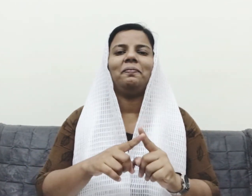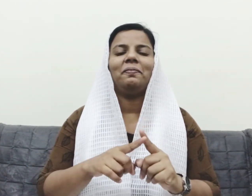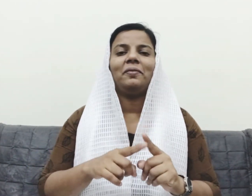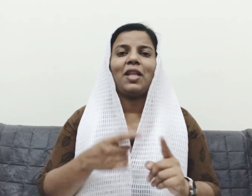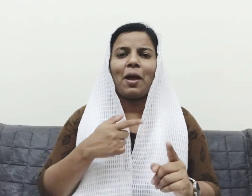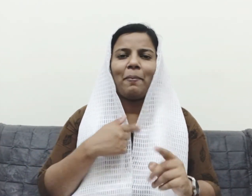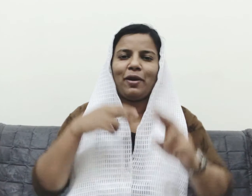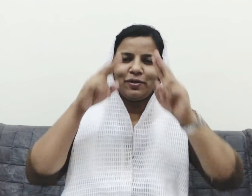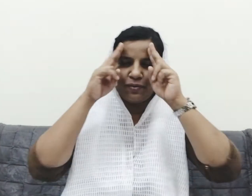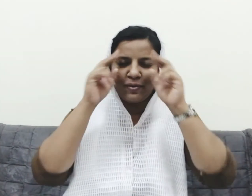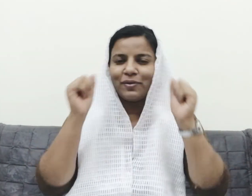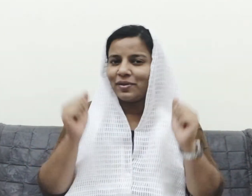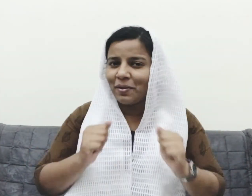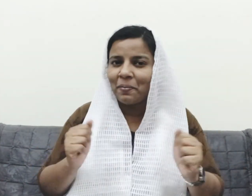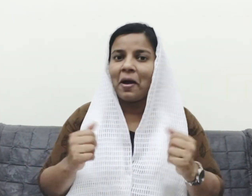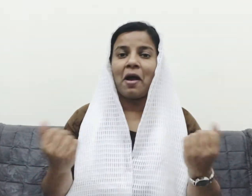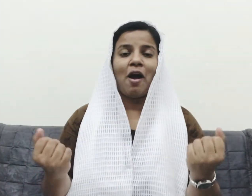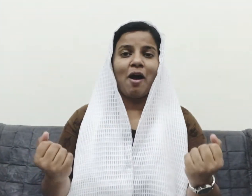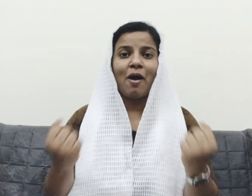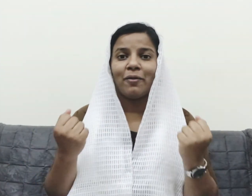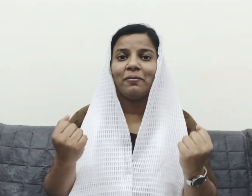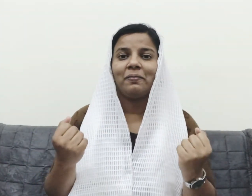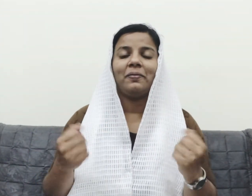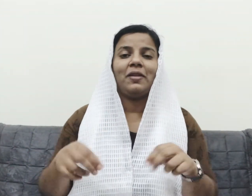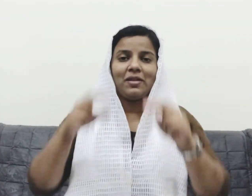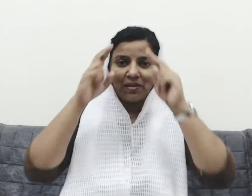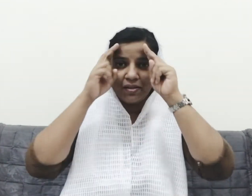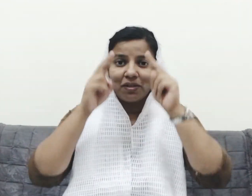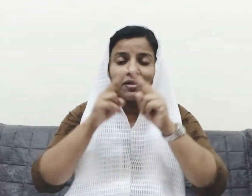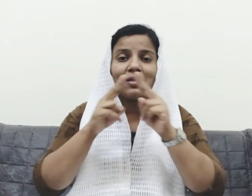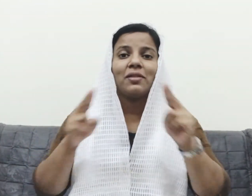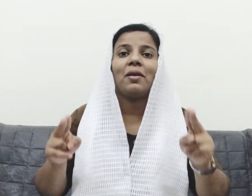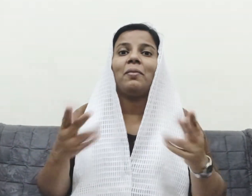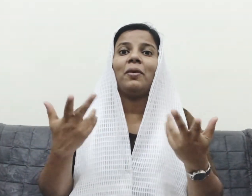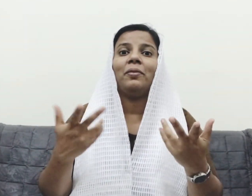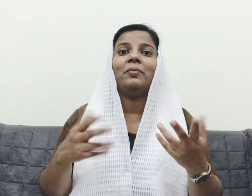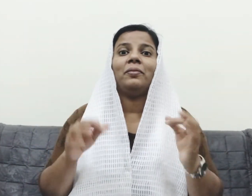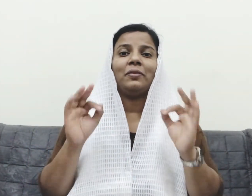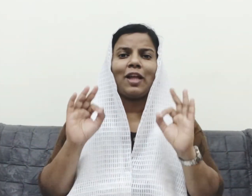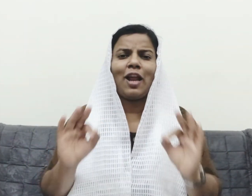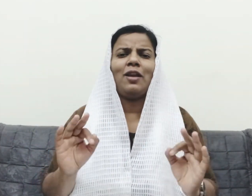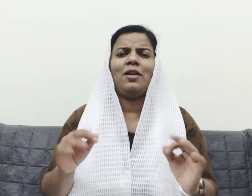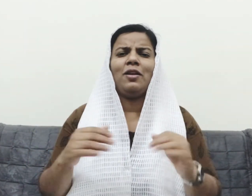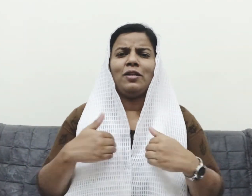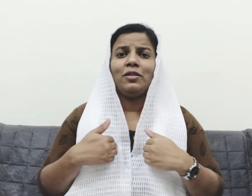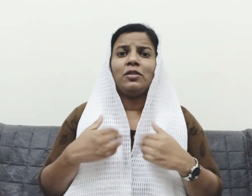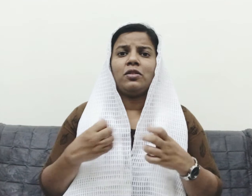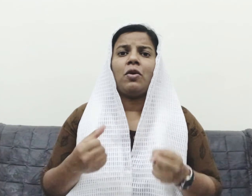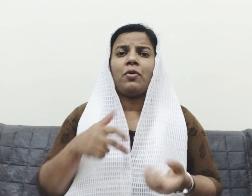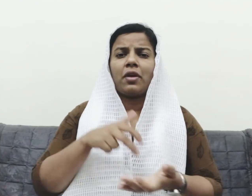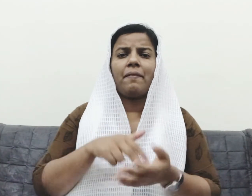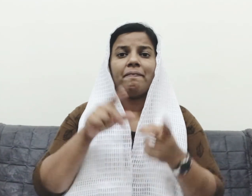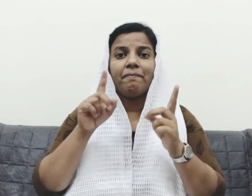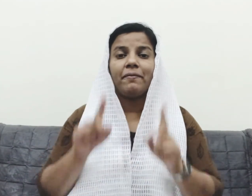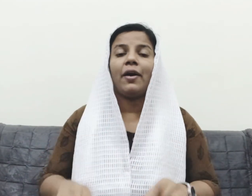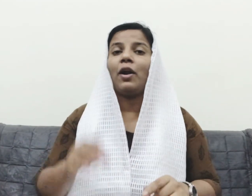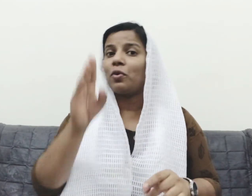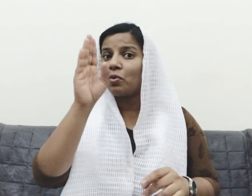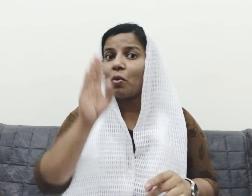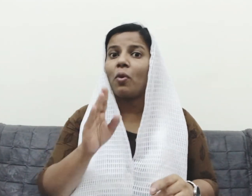നമ്മൾ സ്വസ്ഥമായിട്ടും ആരോഗ്യമായിട്ടും സമാധാനമായിട്ടും സൗഖ്യമായിട്ടും ഇരിക്കണമെന്നുള്ളത് നമ്മുടെ പിതാവിൻ്റെ ആഗ്രഹം.